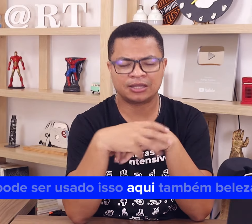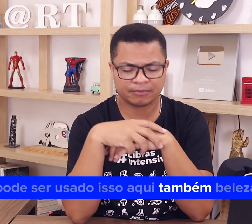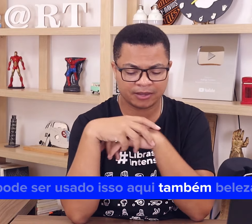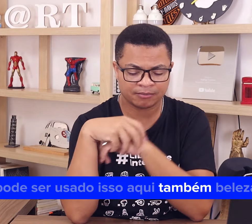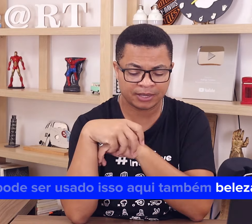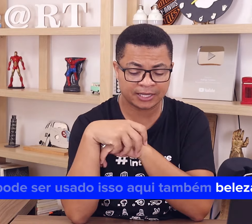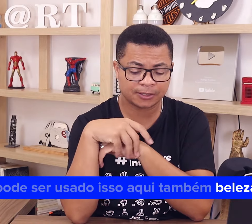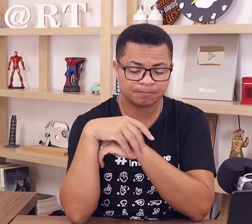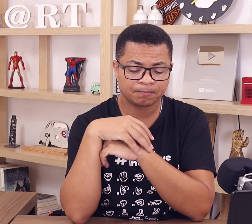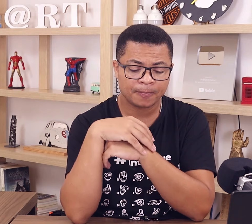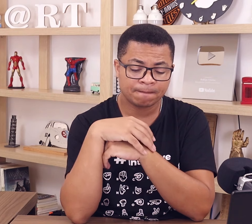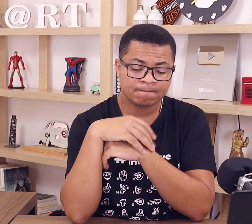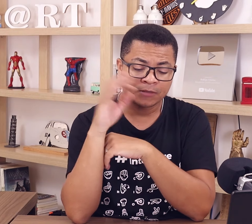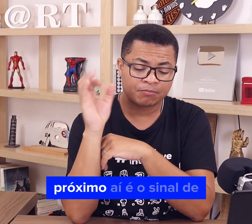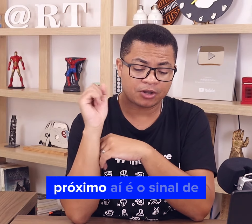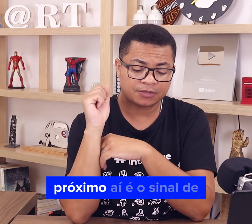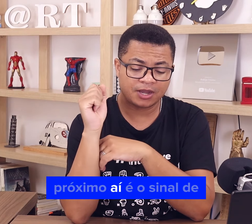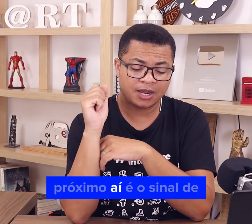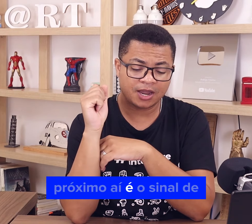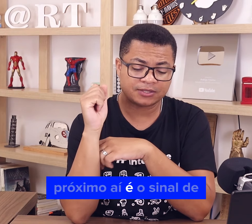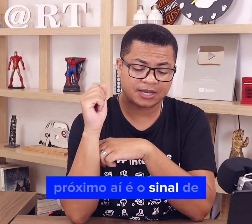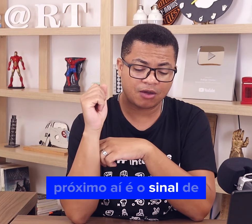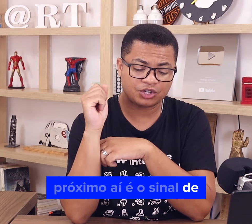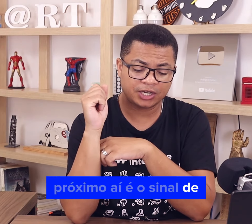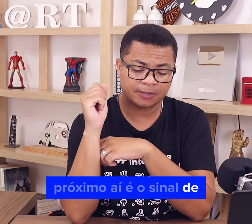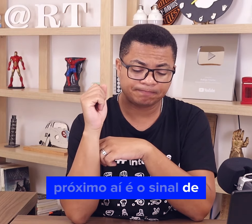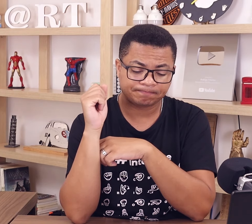também, beleza? Próximo aí é o sinal de...